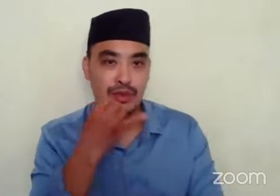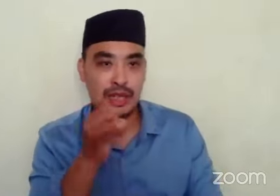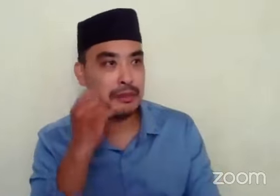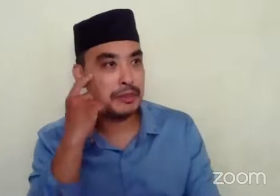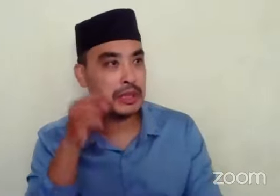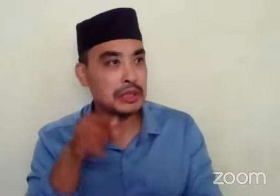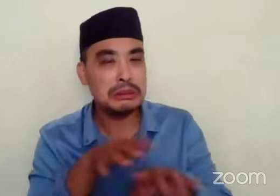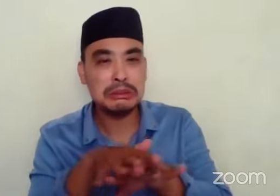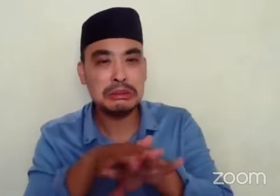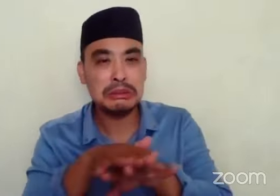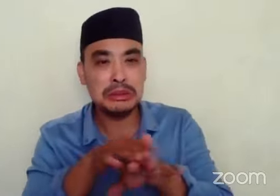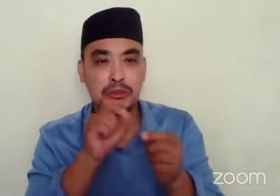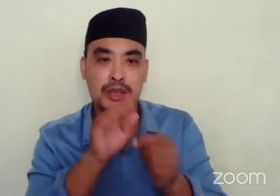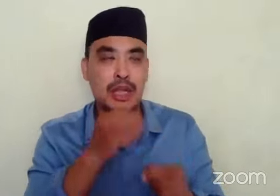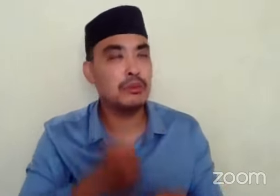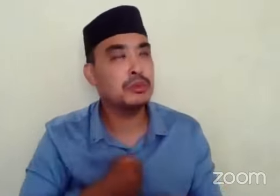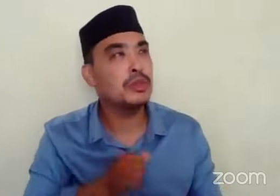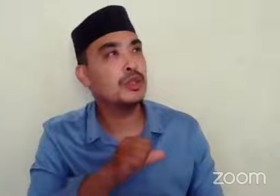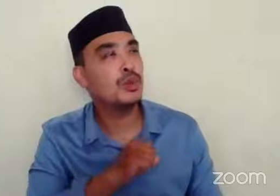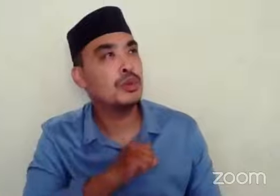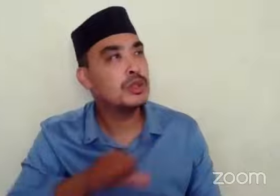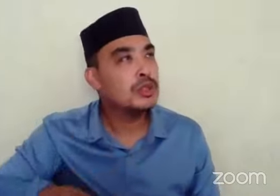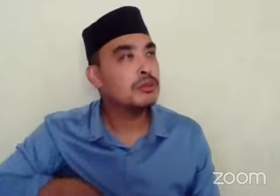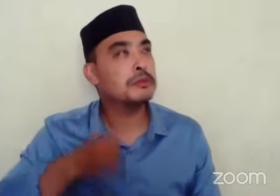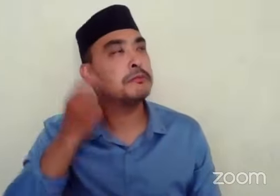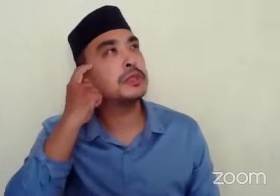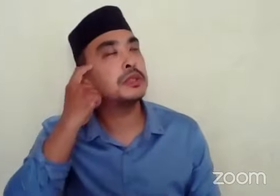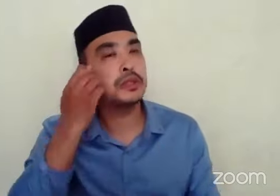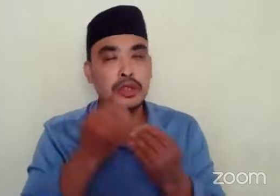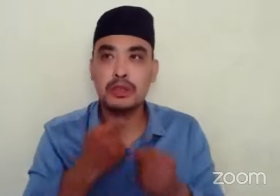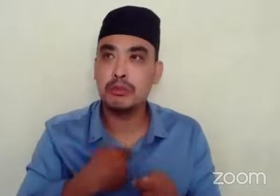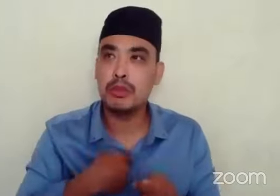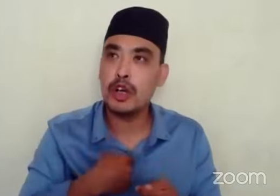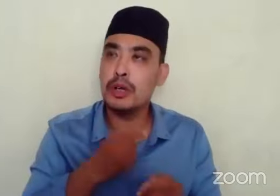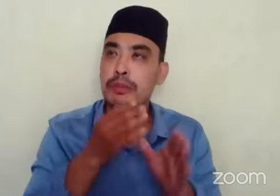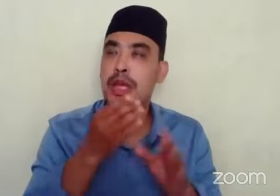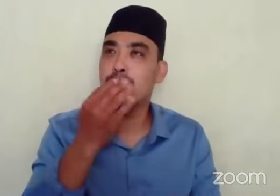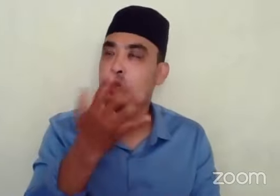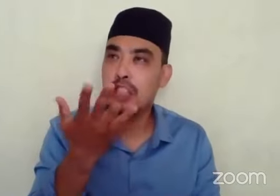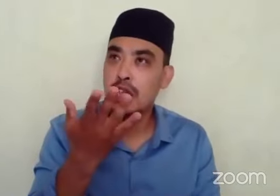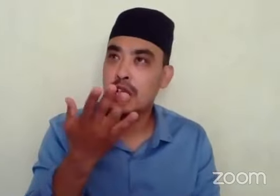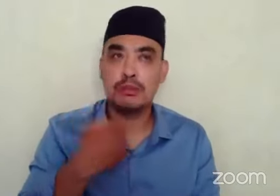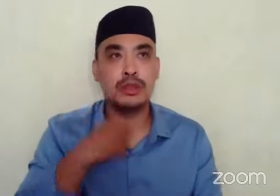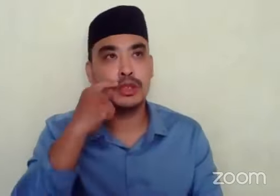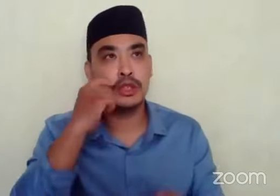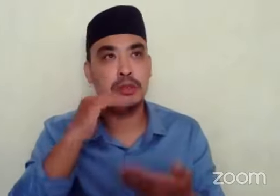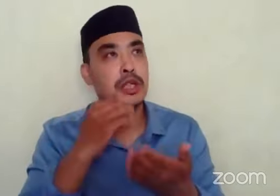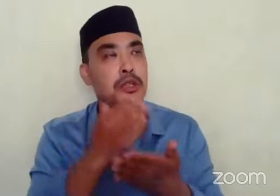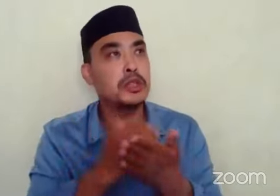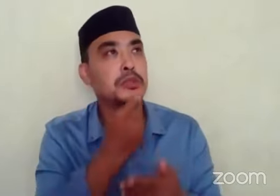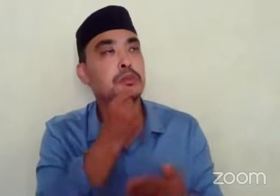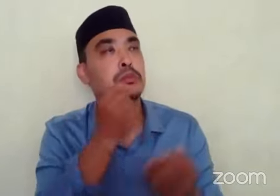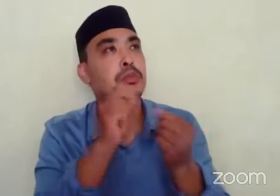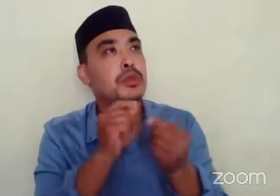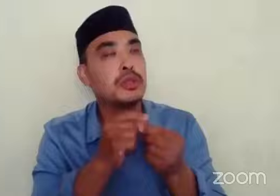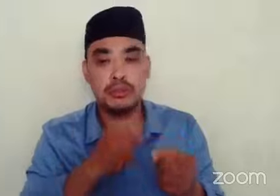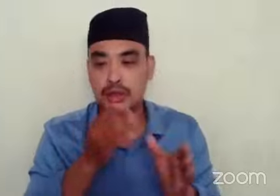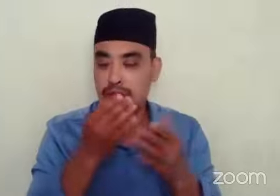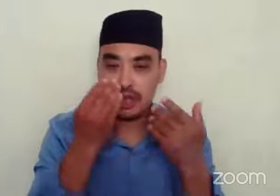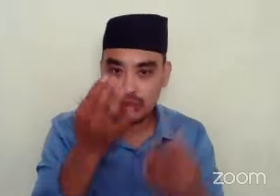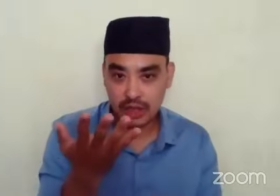चाहिँ एकदमै धेरै बनाउने क्या आफ्नो यौन जीवनको बारेमा, अब म मेरो विवाह हुँदैन, मैले यो श्रीमानलाई सन्तुष्टि दिन सक्दिनँ, मेरो विवाह